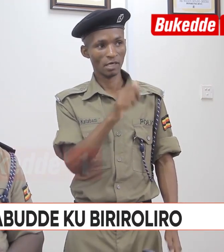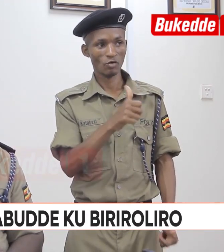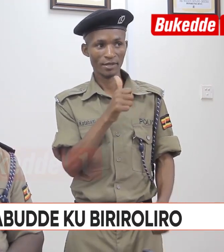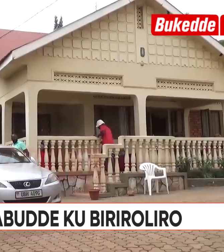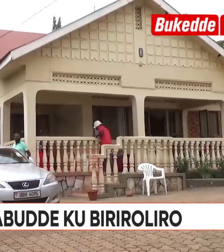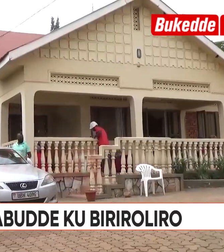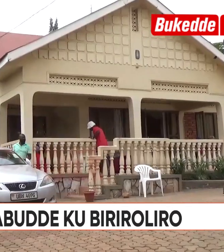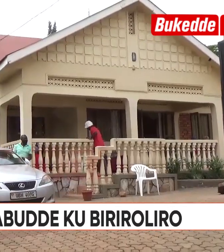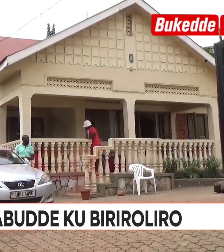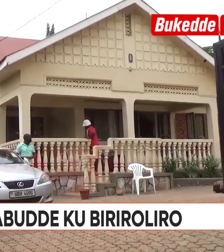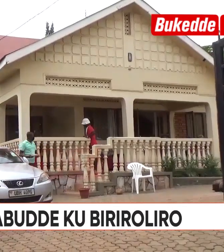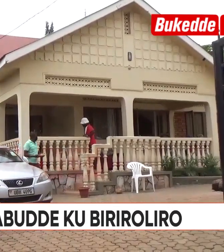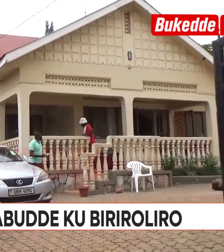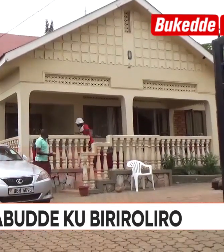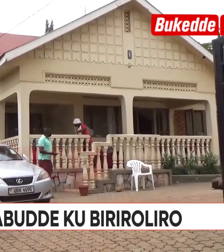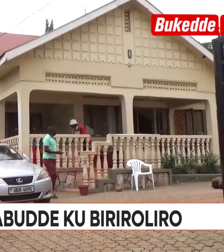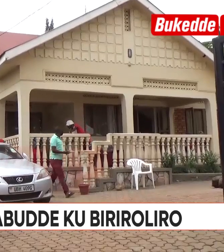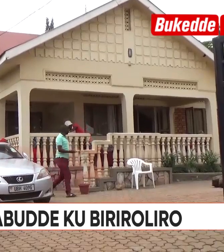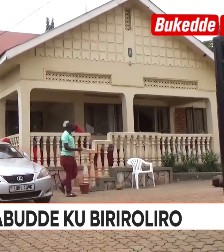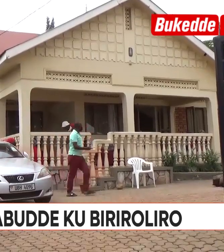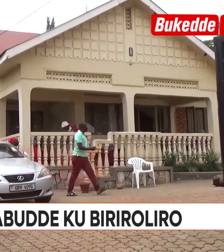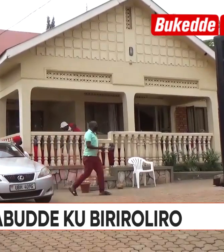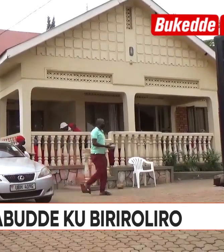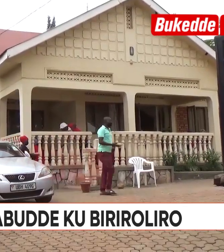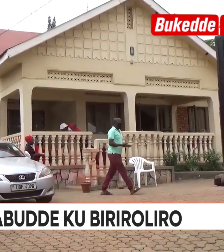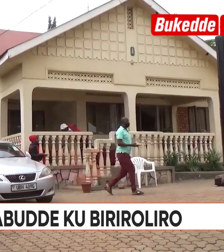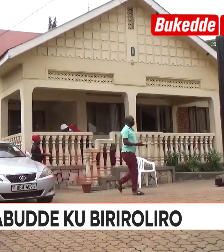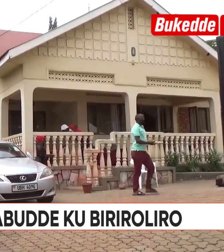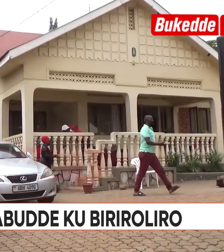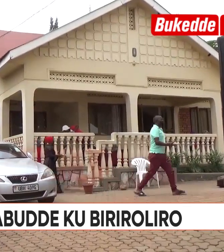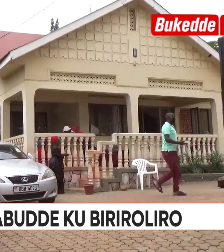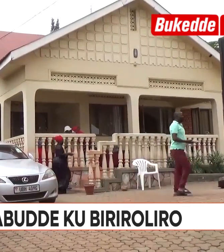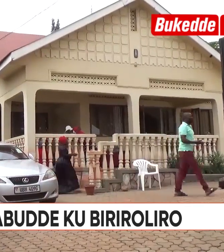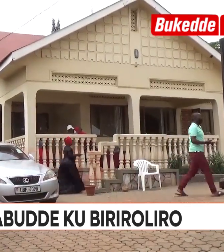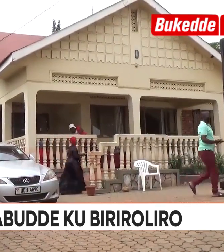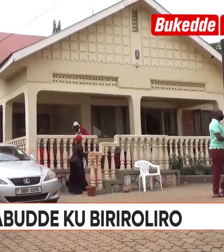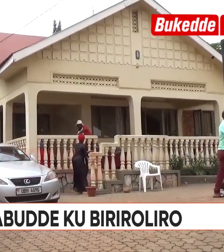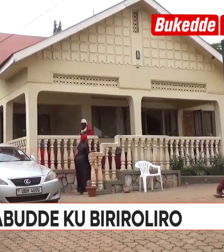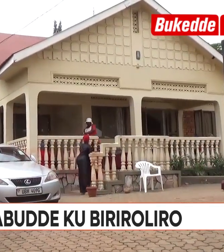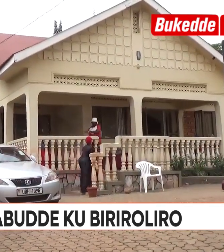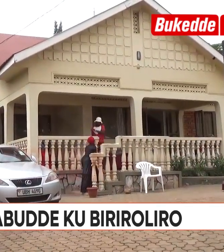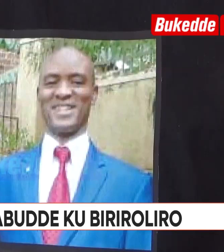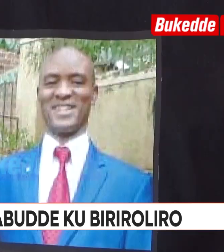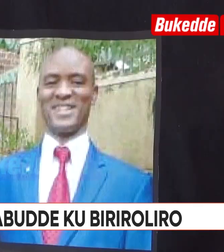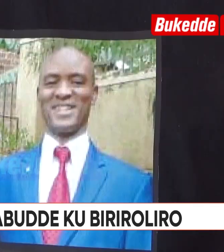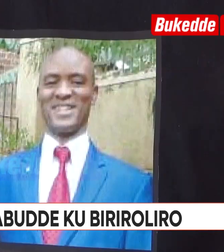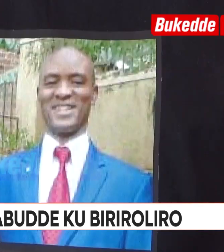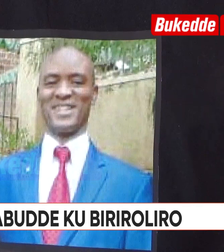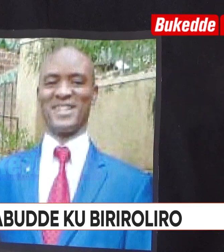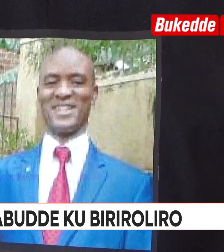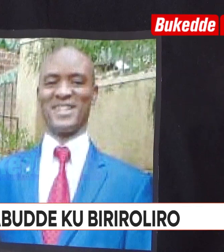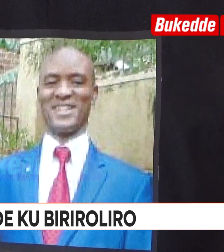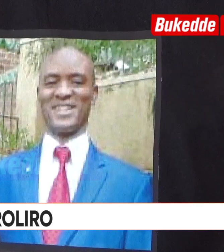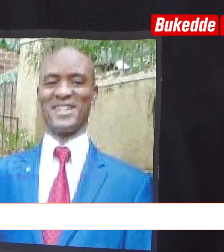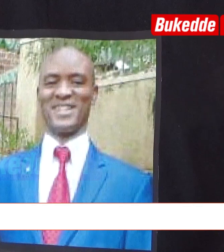ezaakazuulibwa. Poliisi etekakasizza nti yali omukungu w'ekitongole ky'enguudo ekya ONURA Yunus Kamoga yafiiridde wa muganzi we ng'essaawa